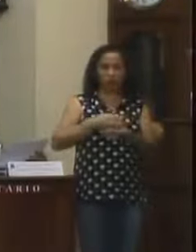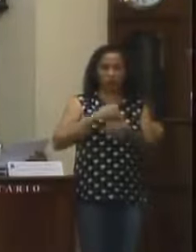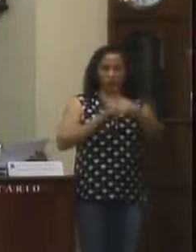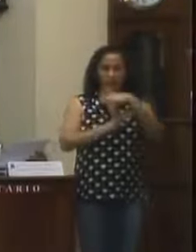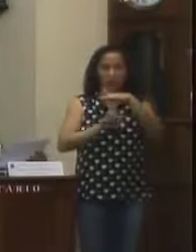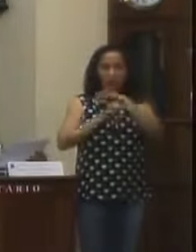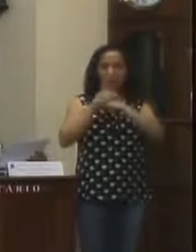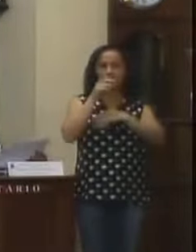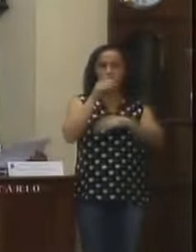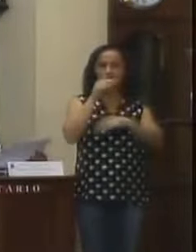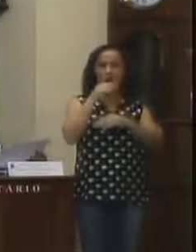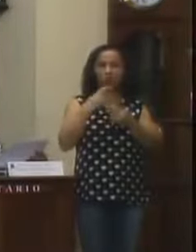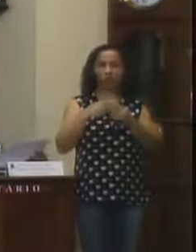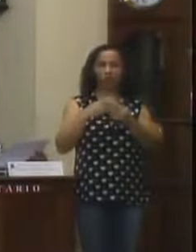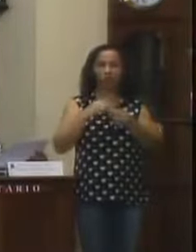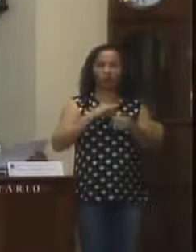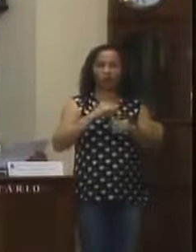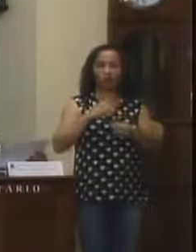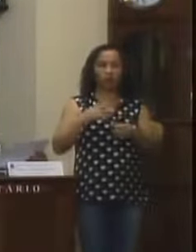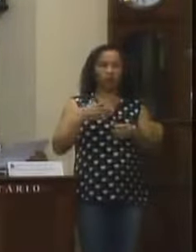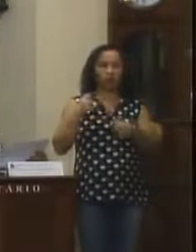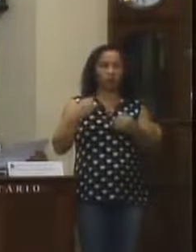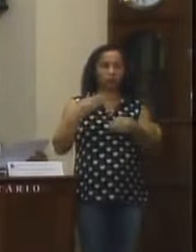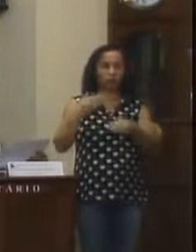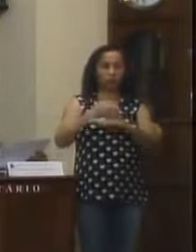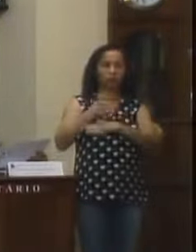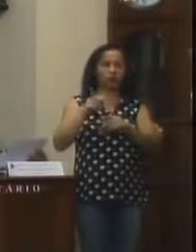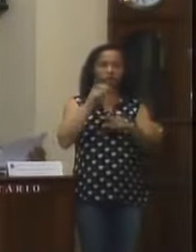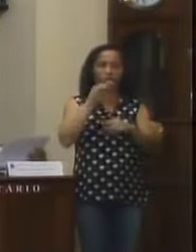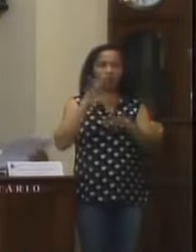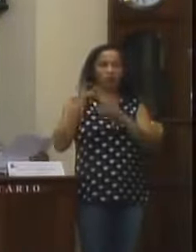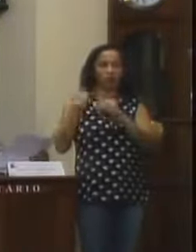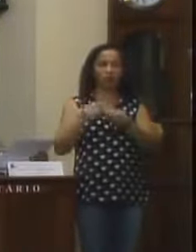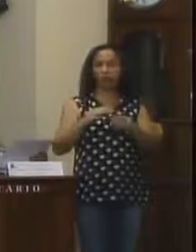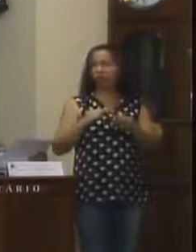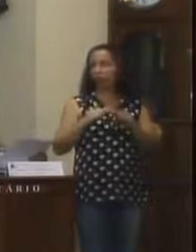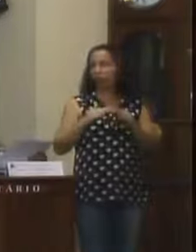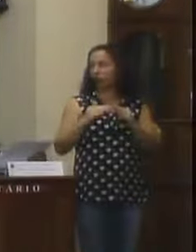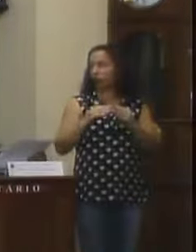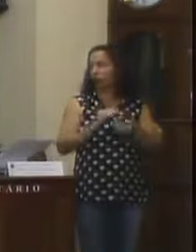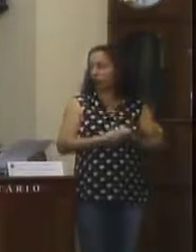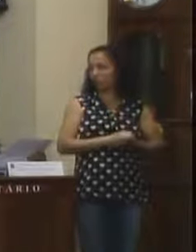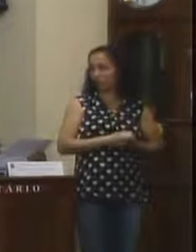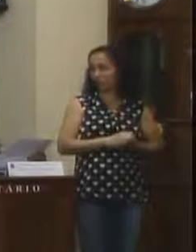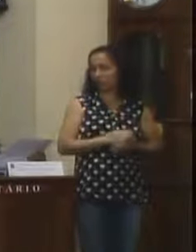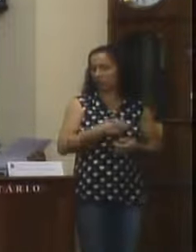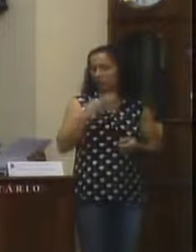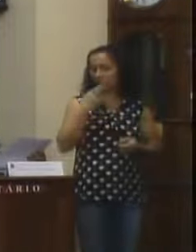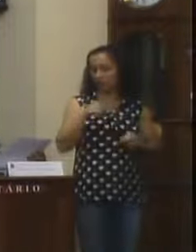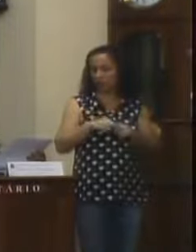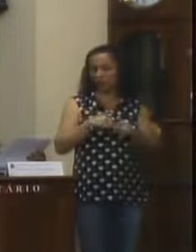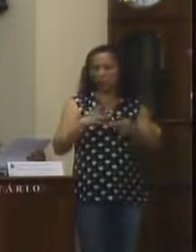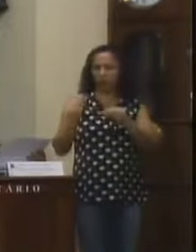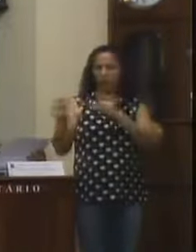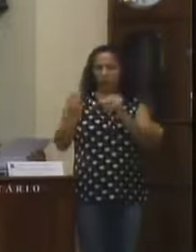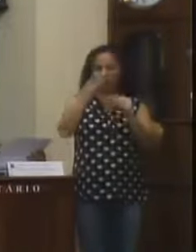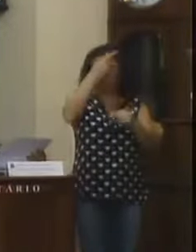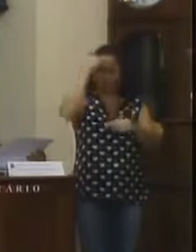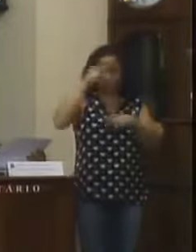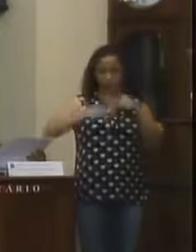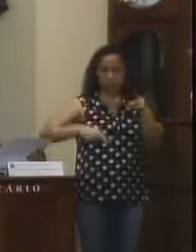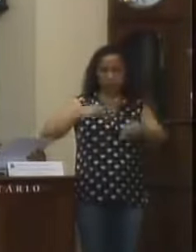de hipossuficiência econômica do titular que irá requerer o benefício. Em sua justificativa, afirma que grande parte da população enfrenta dificuldades e, por vezes,